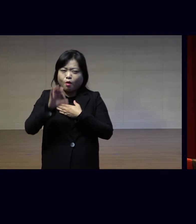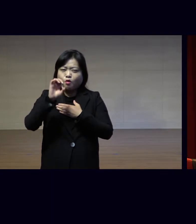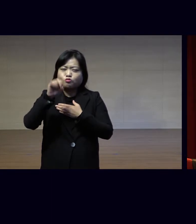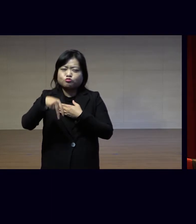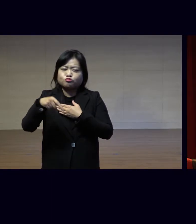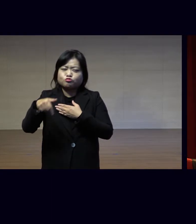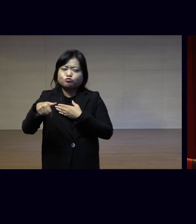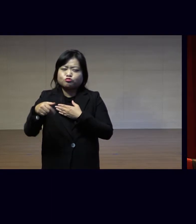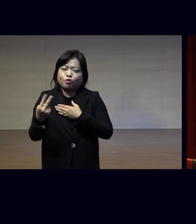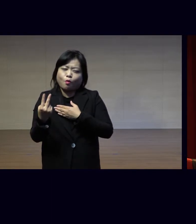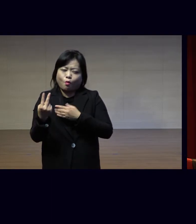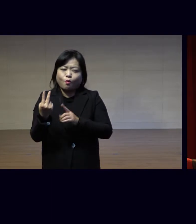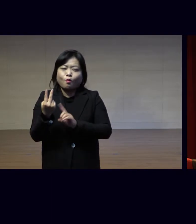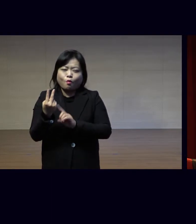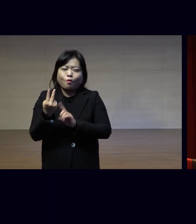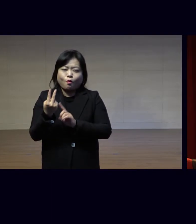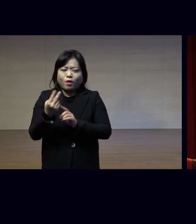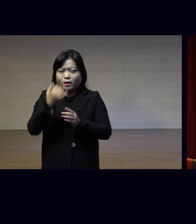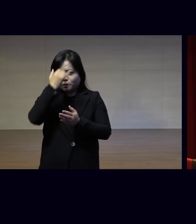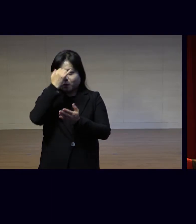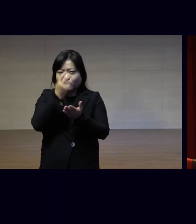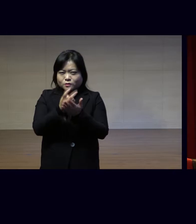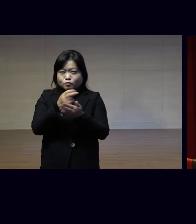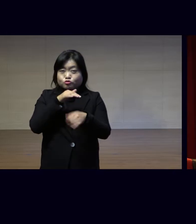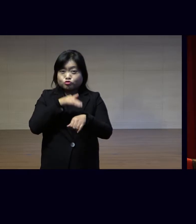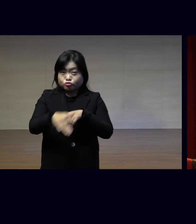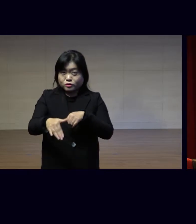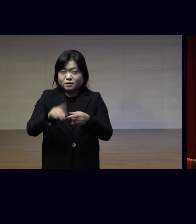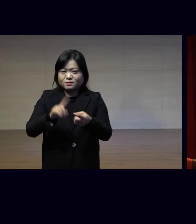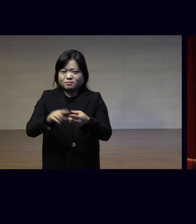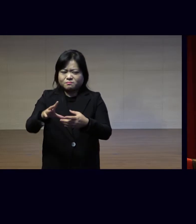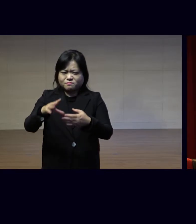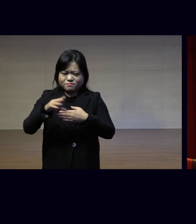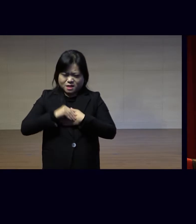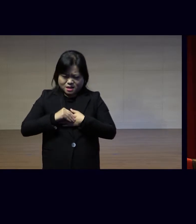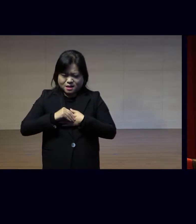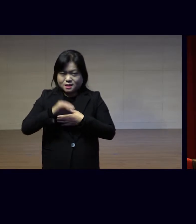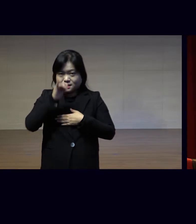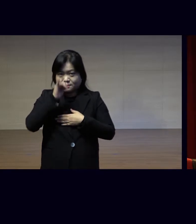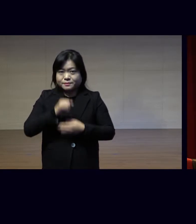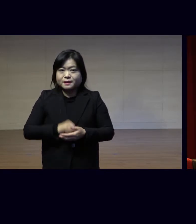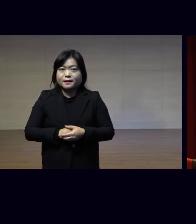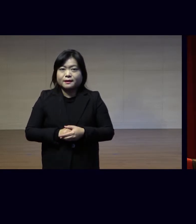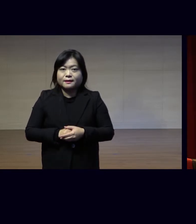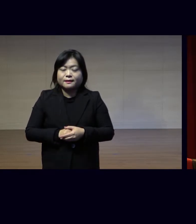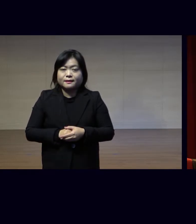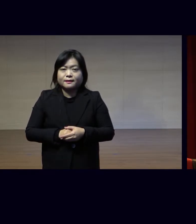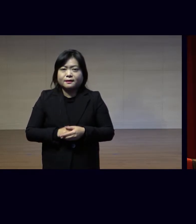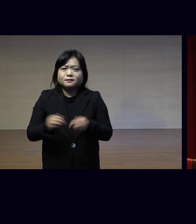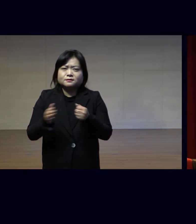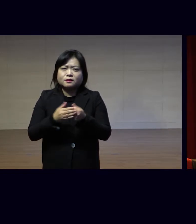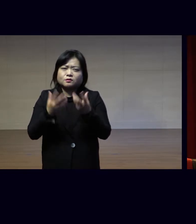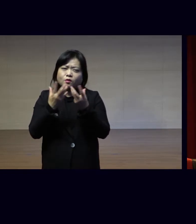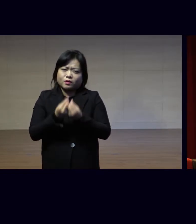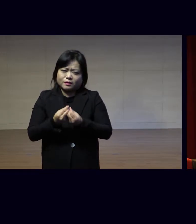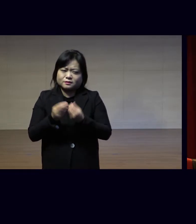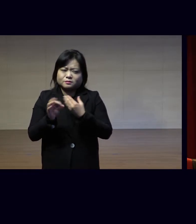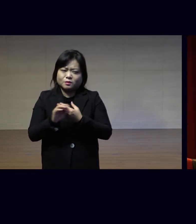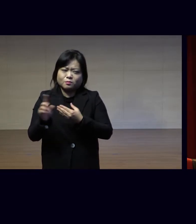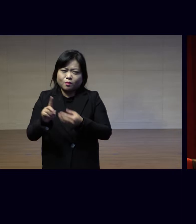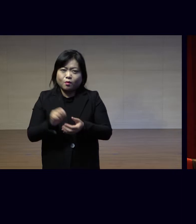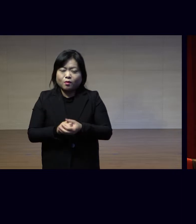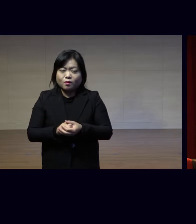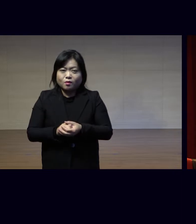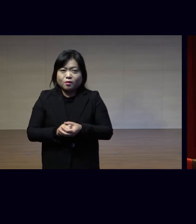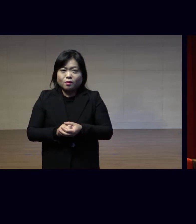유교 성리학적 그 도덕주의가 깊이 뿌리 박혀 있습니다. 그래서 예를 들면은 그런